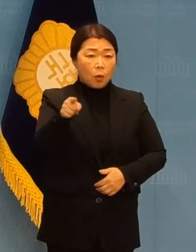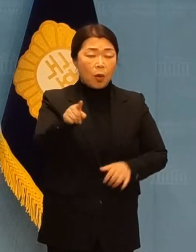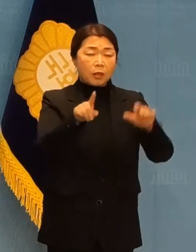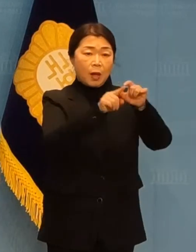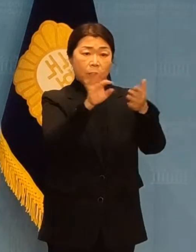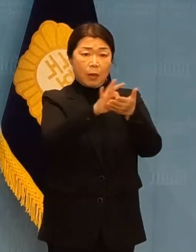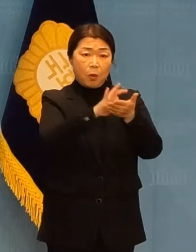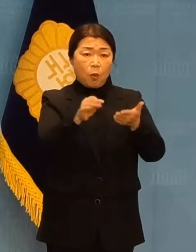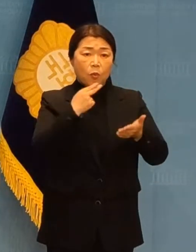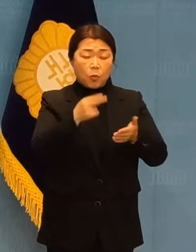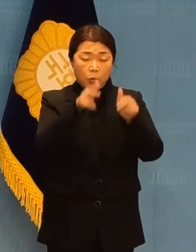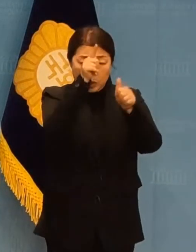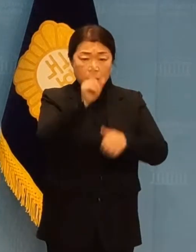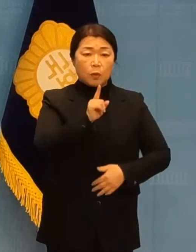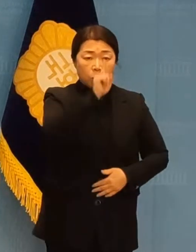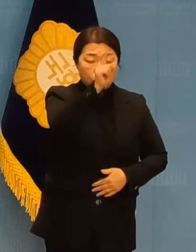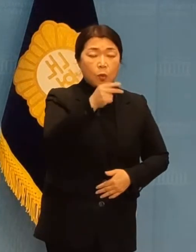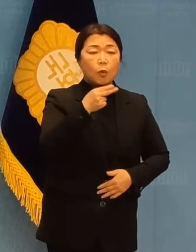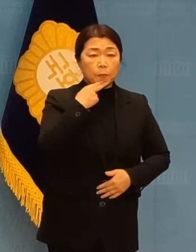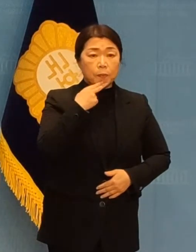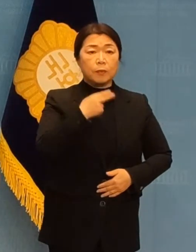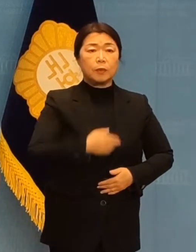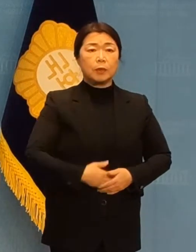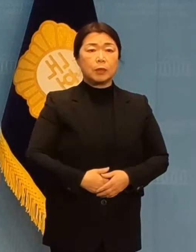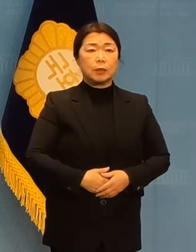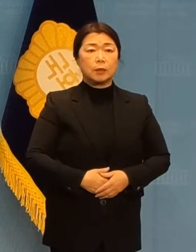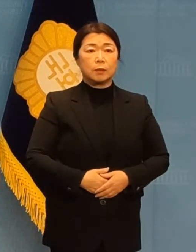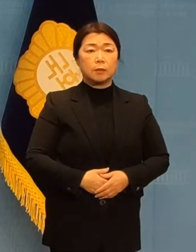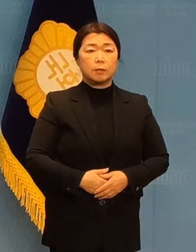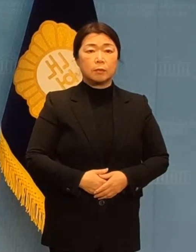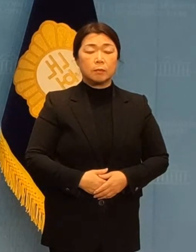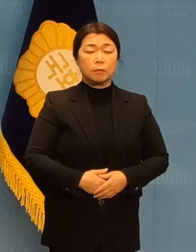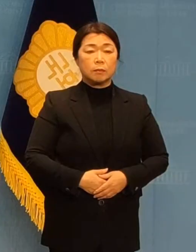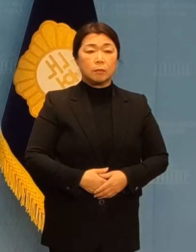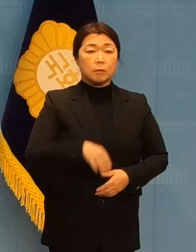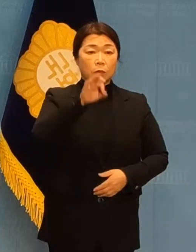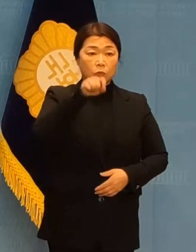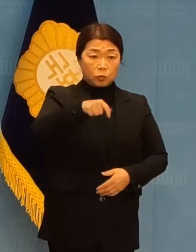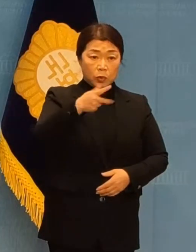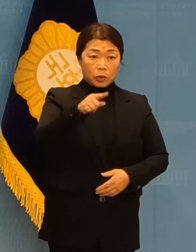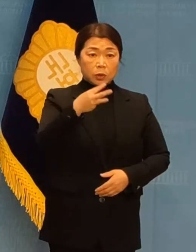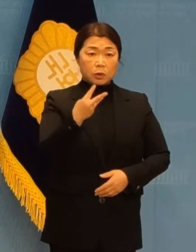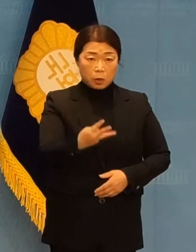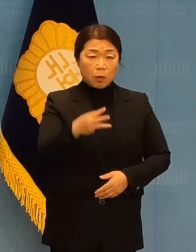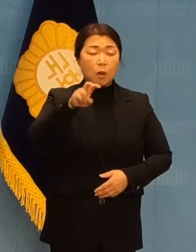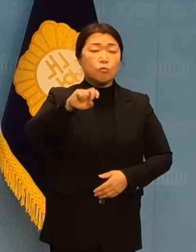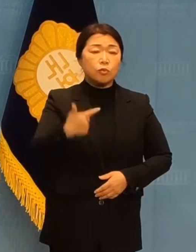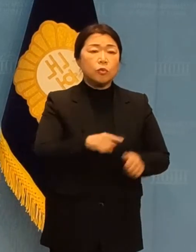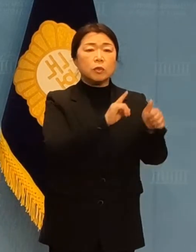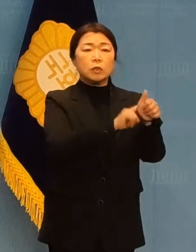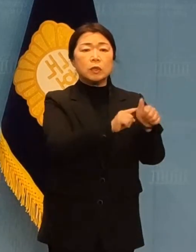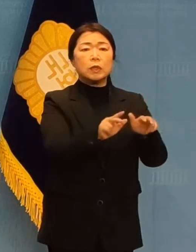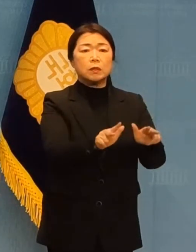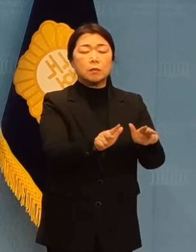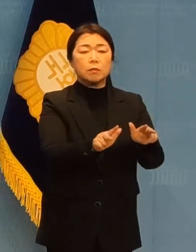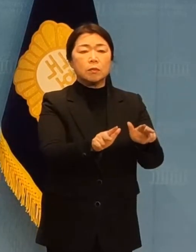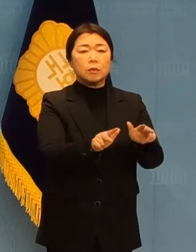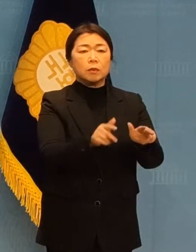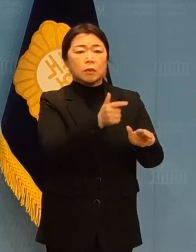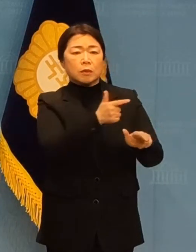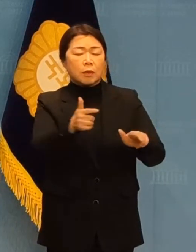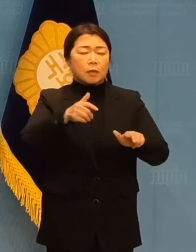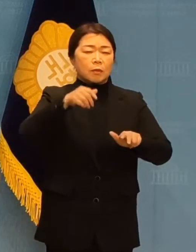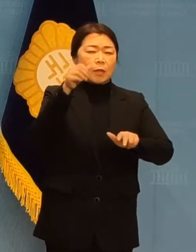않고 기소하지도 않은 자들입니다. 우철무는 지금 대한민국의 가장 큰